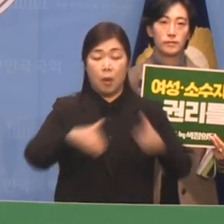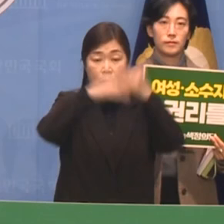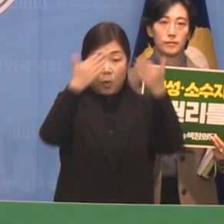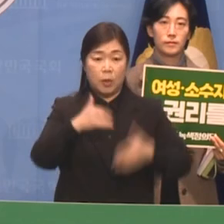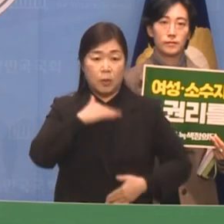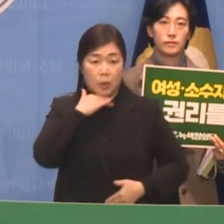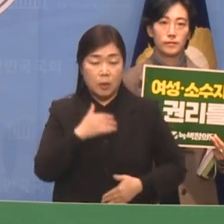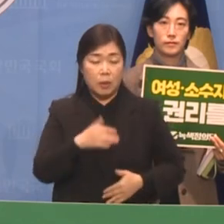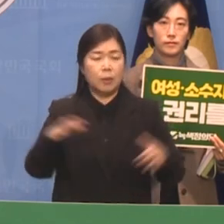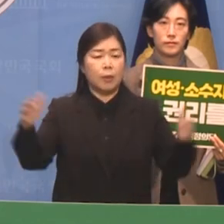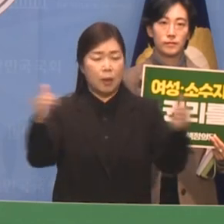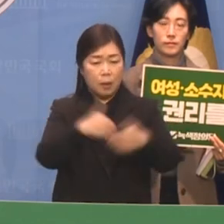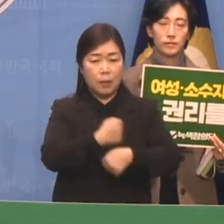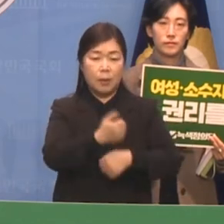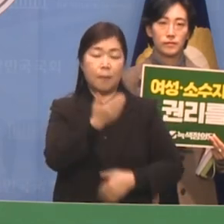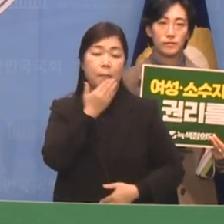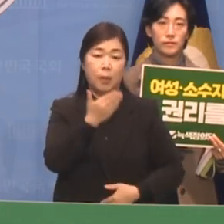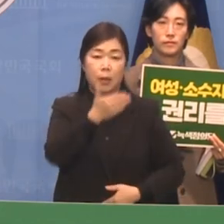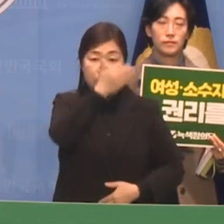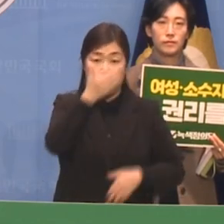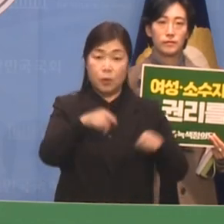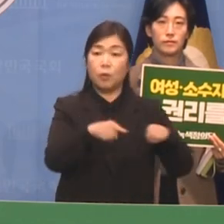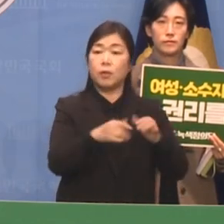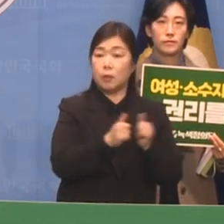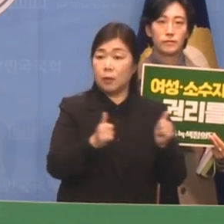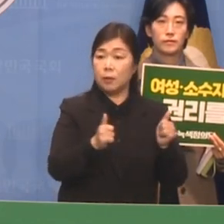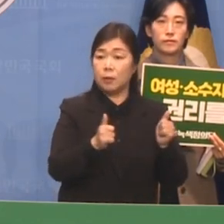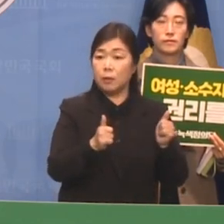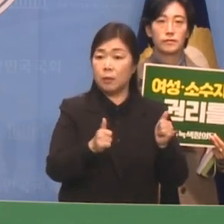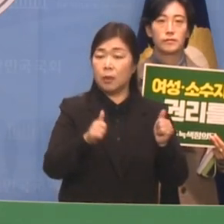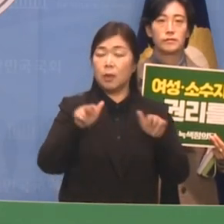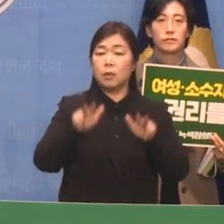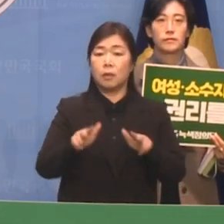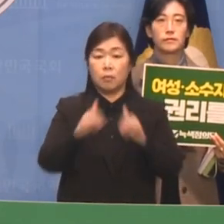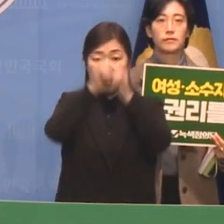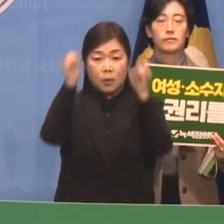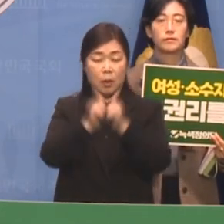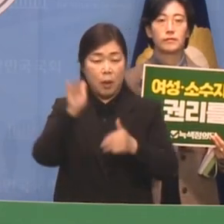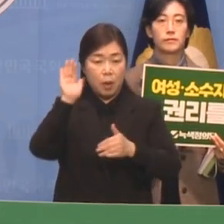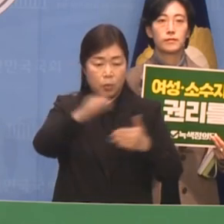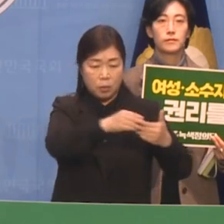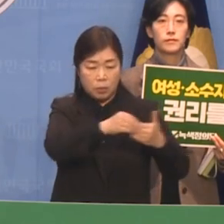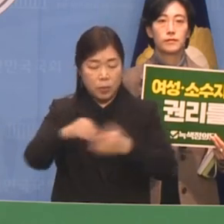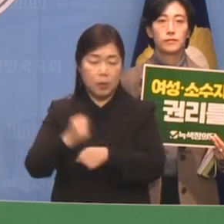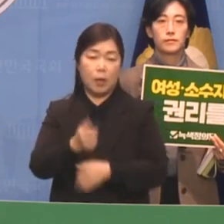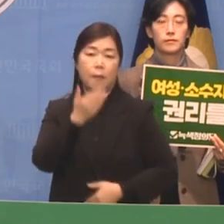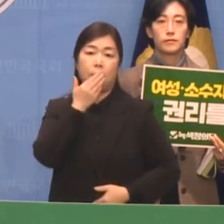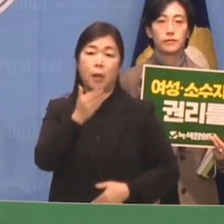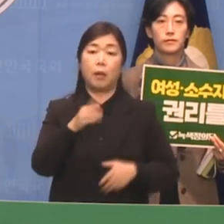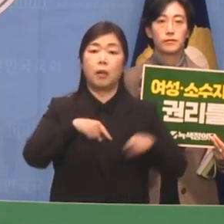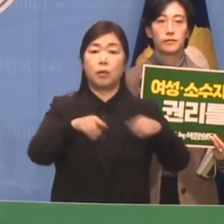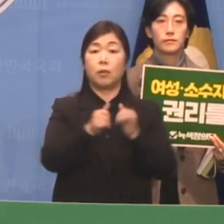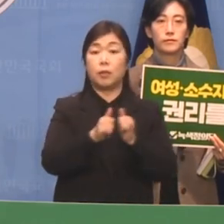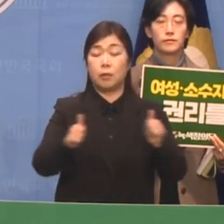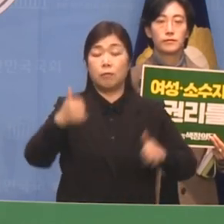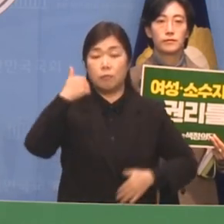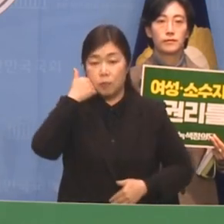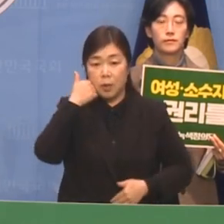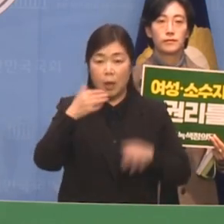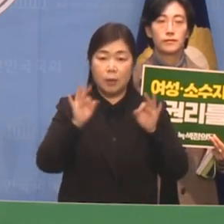대변할 수 있는 청년 정치인, 이 사회의 앞으로를 이끌어갈 수 있는 청년 정치인, 바로 그 정치인이